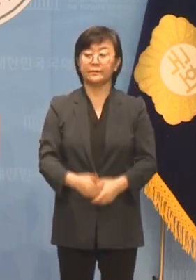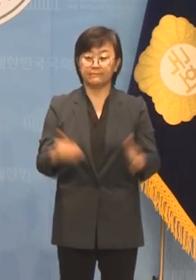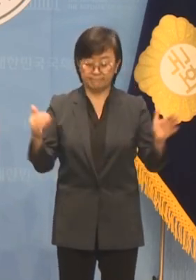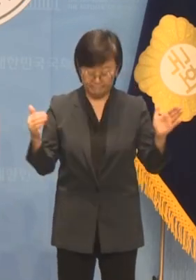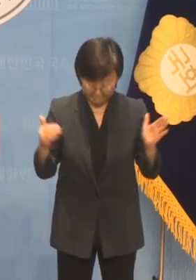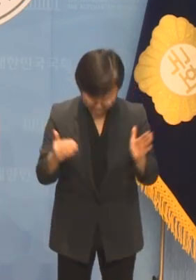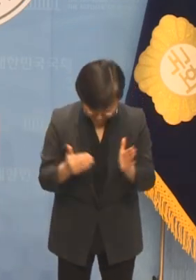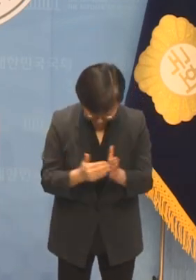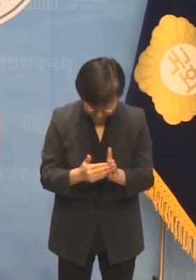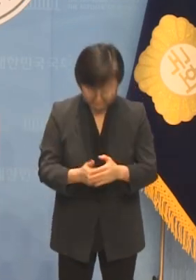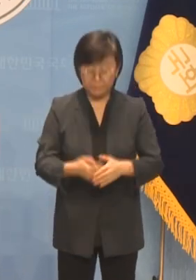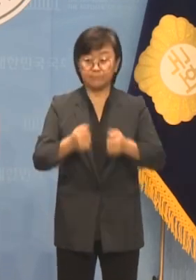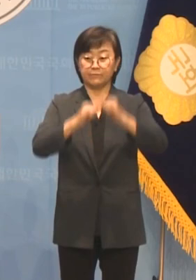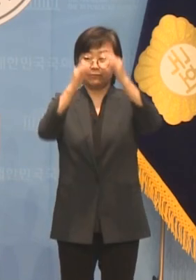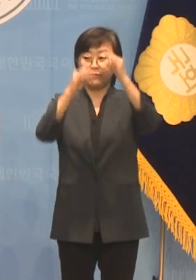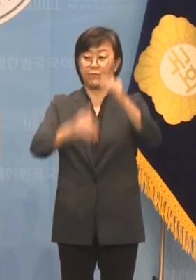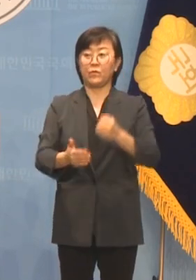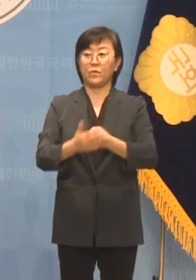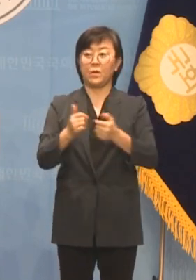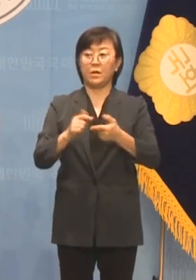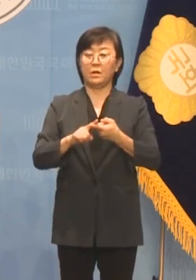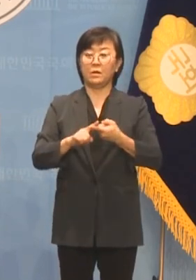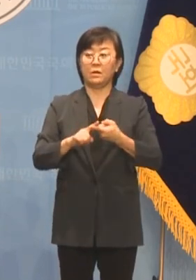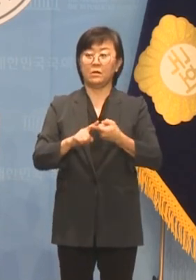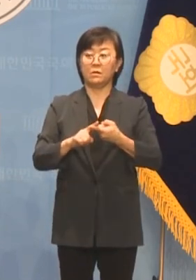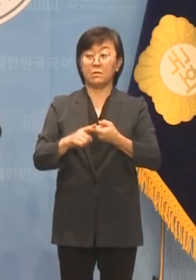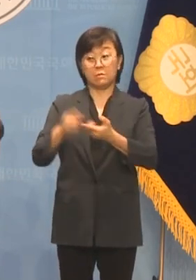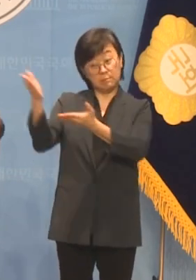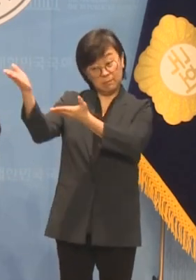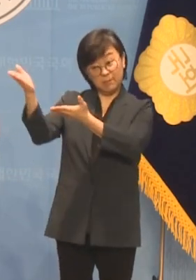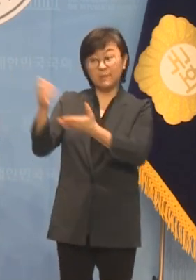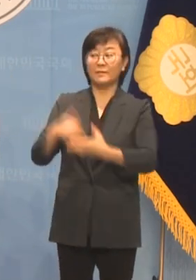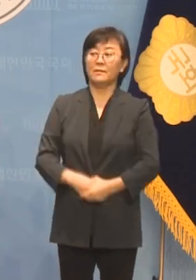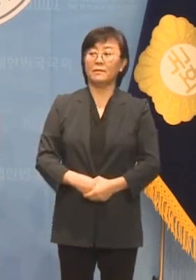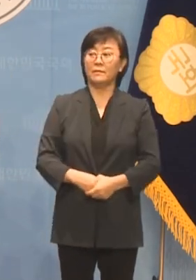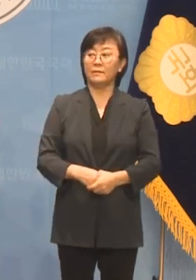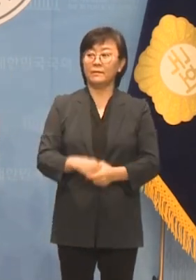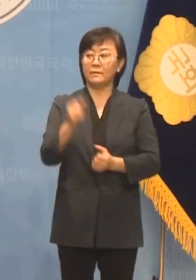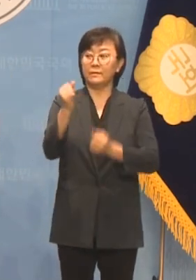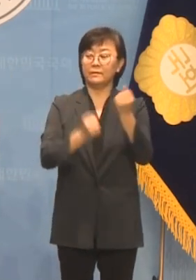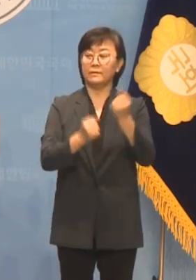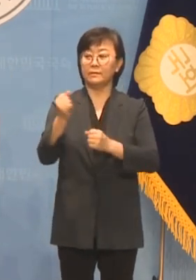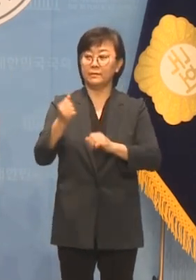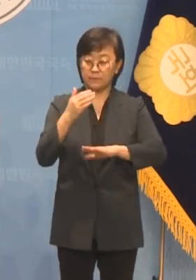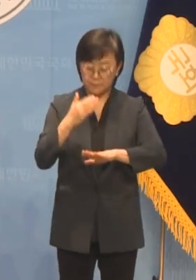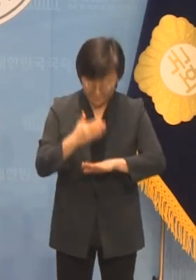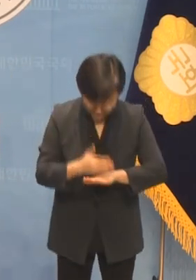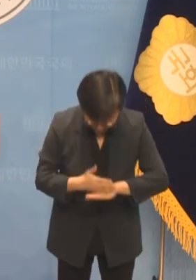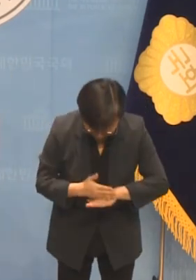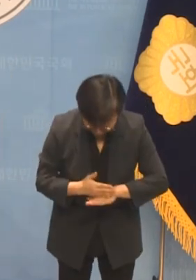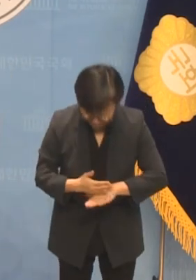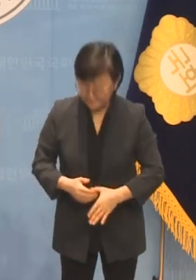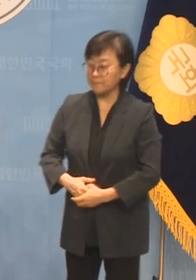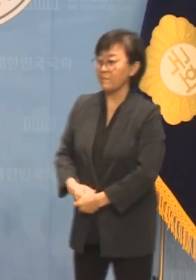이상입니다. 나머지 자세한 내용은 백브리핑에서 말씀드리도록 하겠습니다. 고맙습니다.